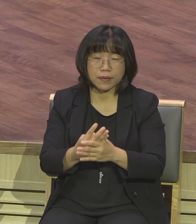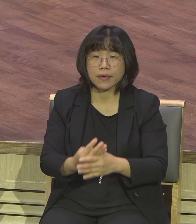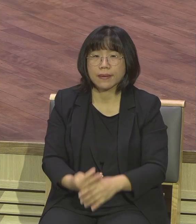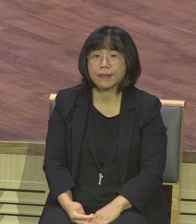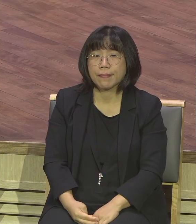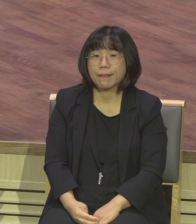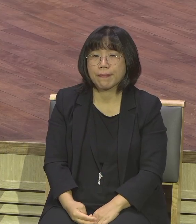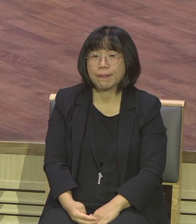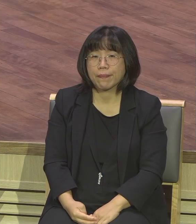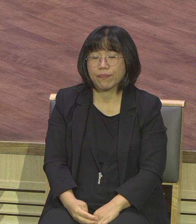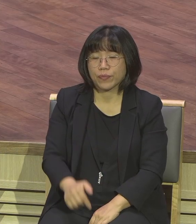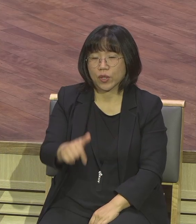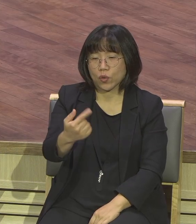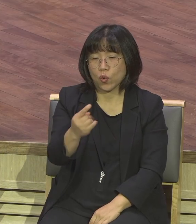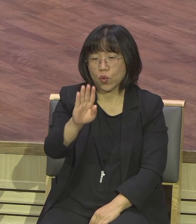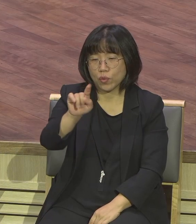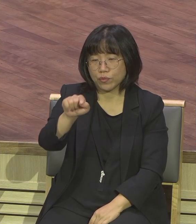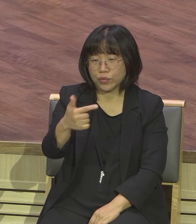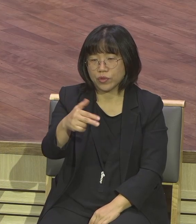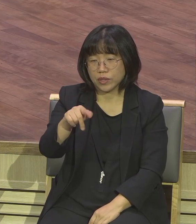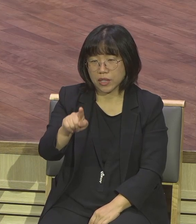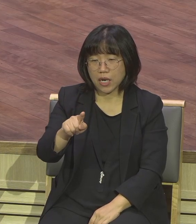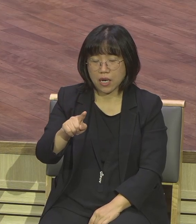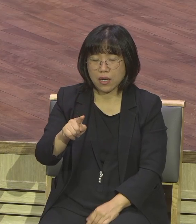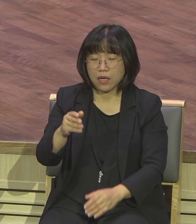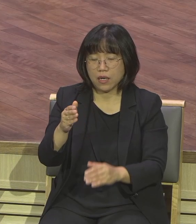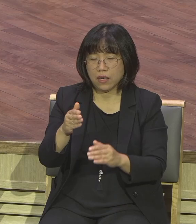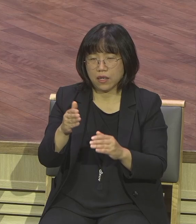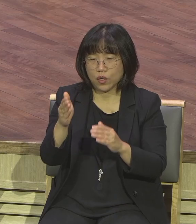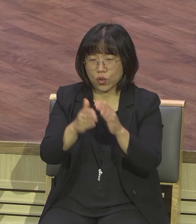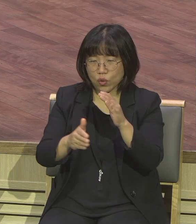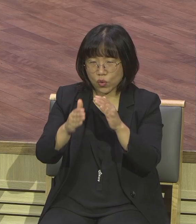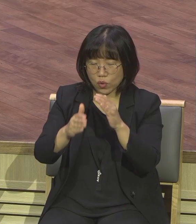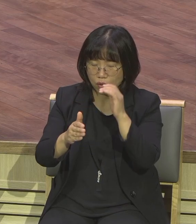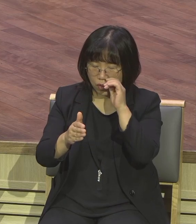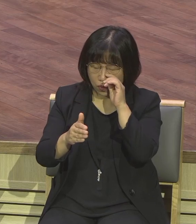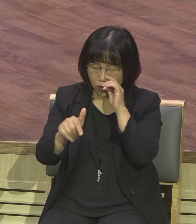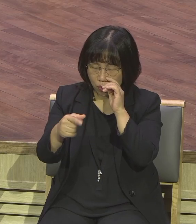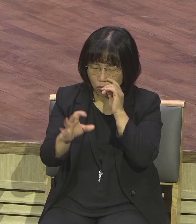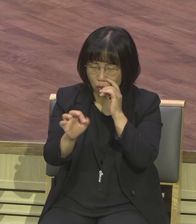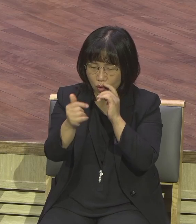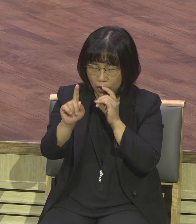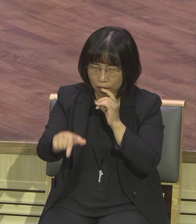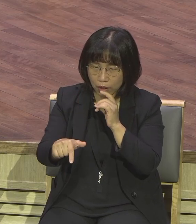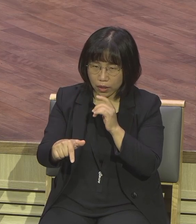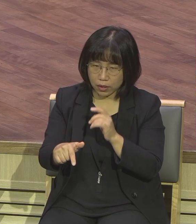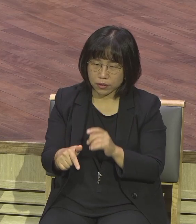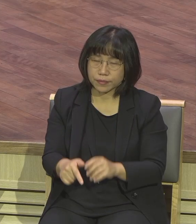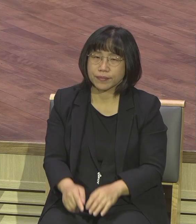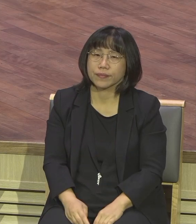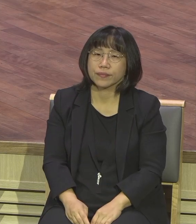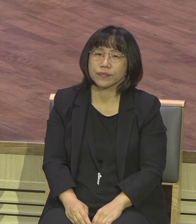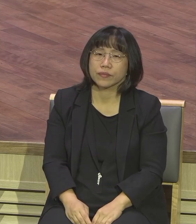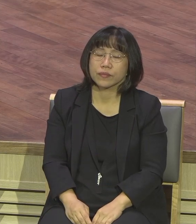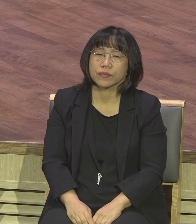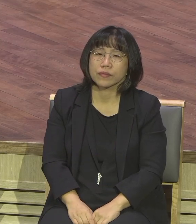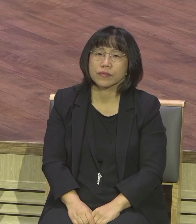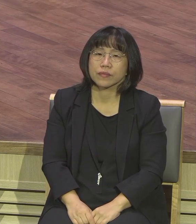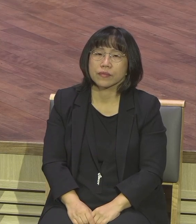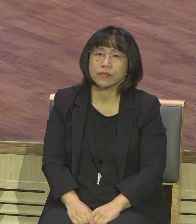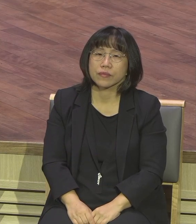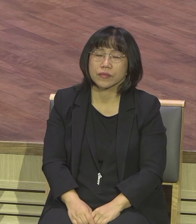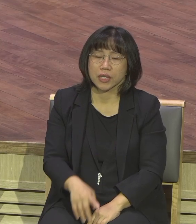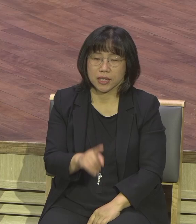이 고분자학 공학 박사. 조금 전에 인사하고 예배 측 제가 전에 인사하고 갔는데 그렇게 이제 그